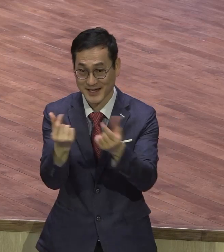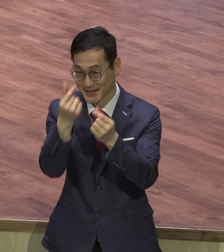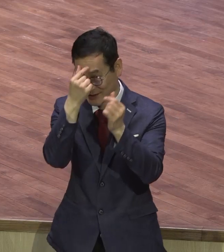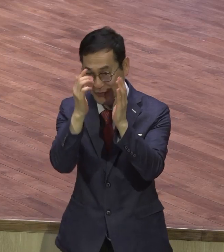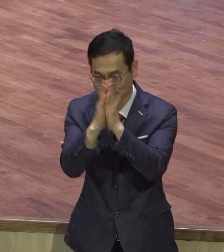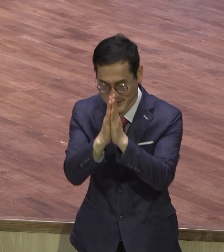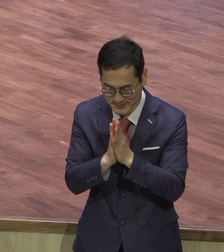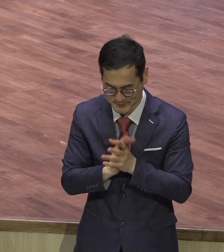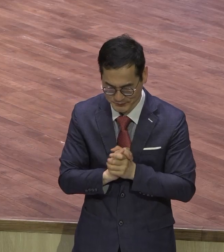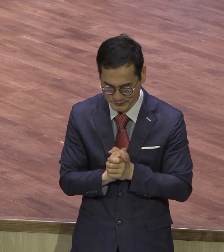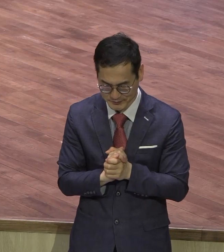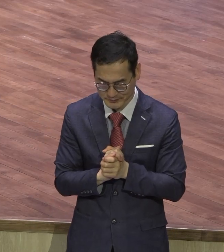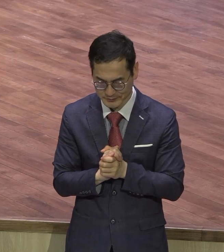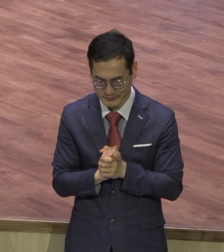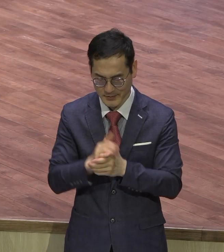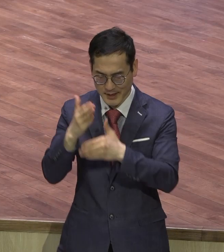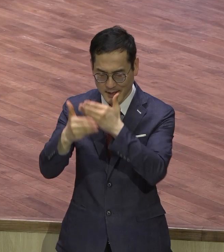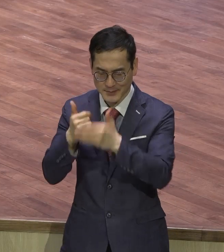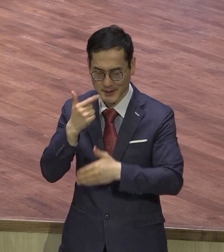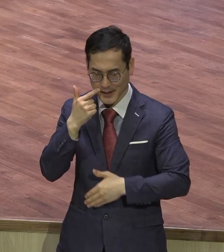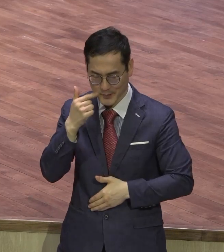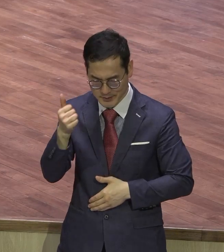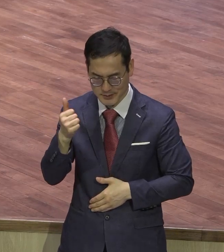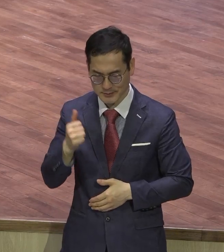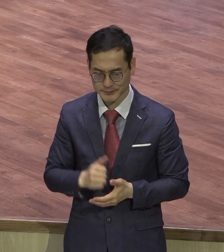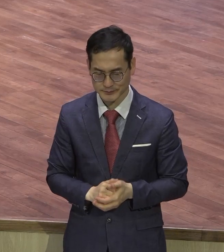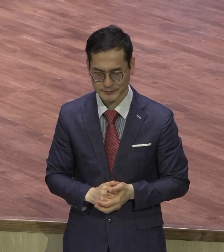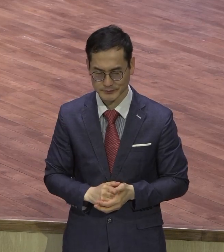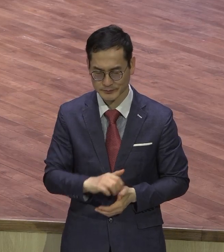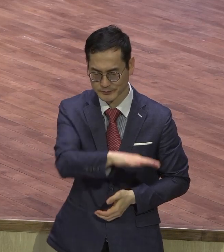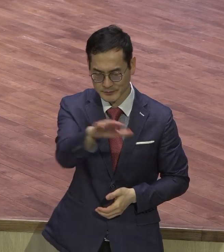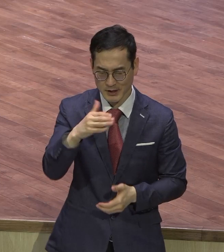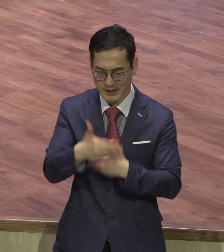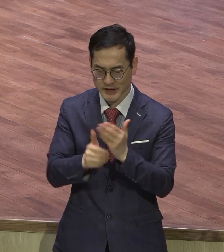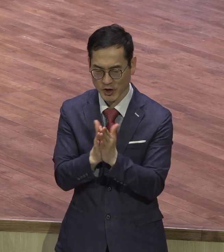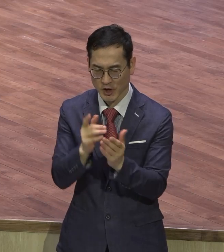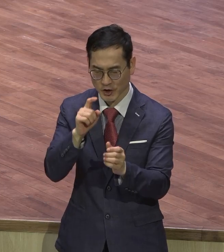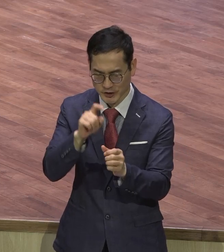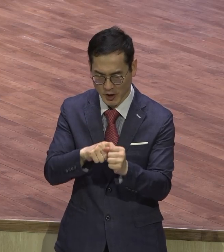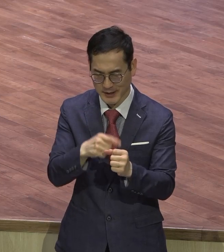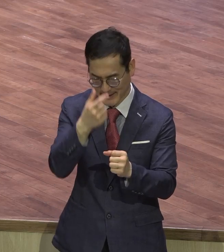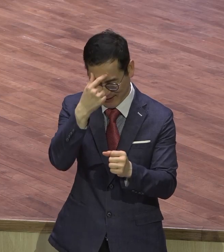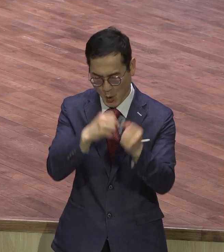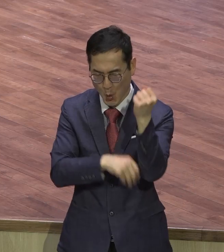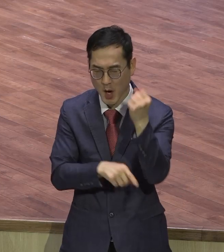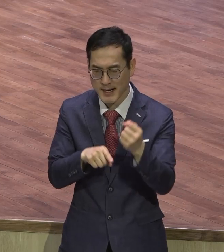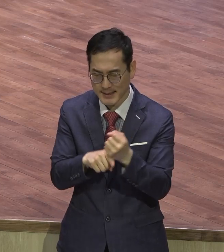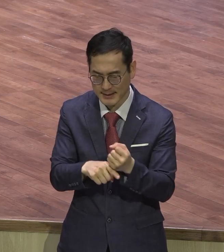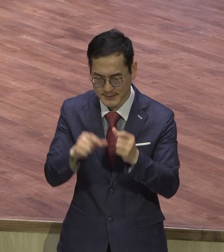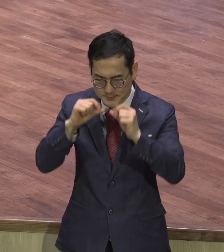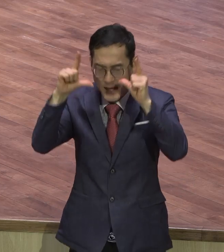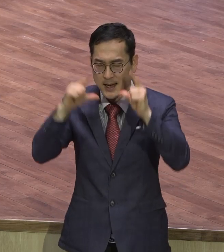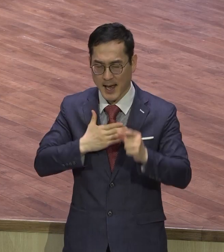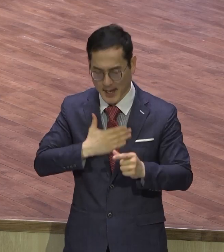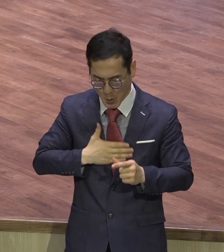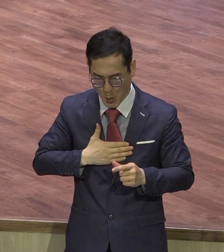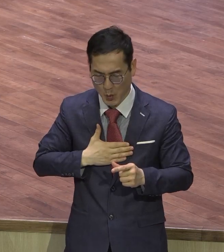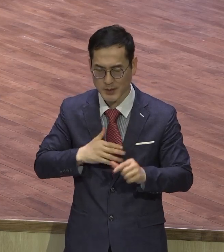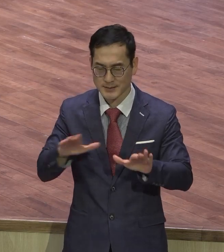하나님 영계 모든 성도들 예수님이 가르쳐주신 성경적 기도 원리를 알고 이제부터